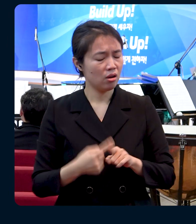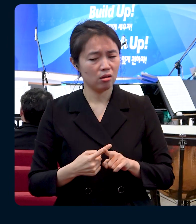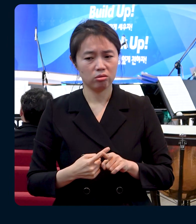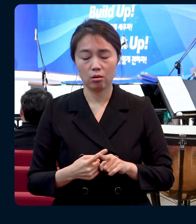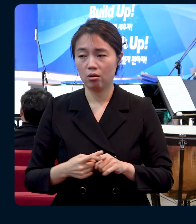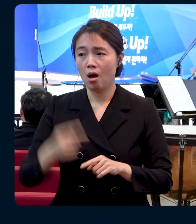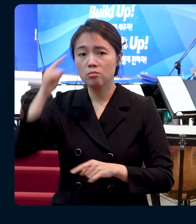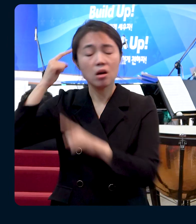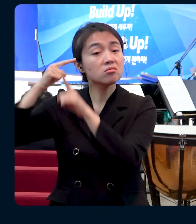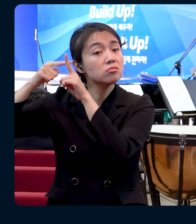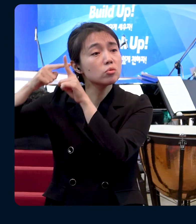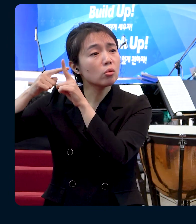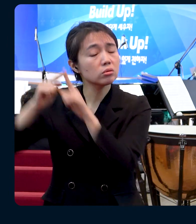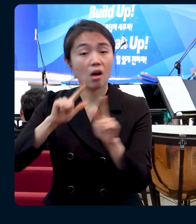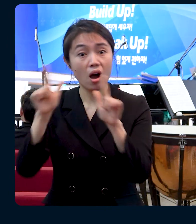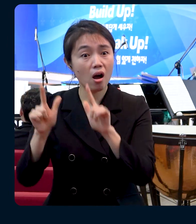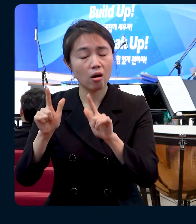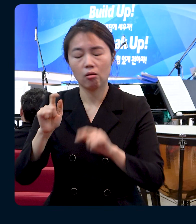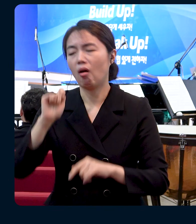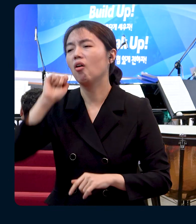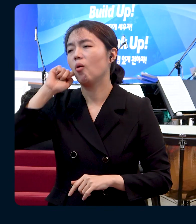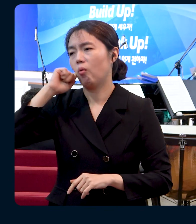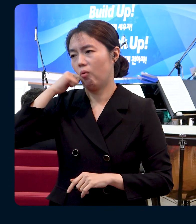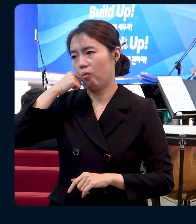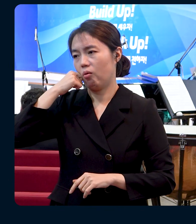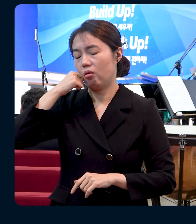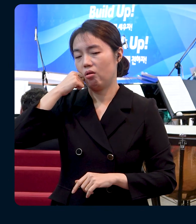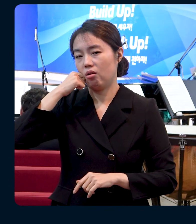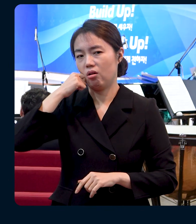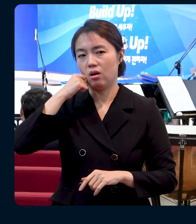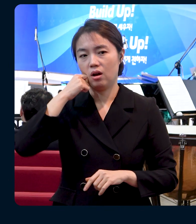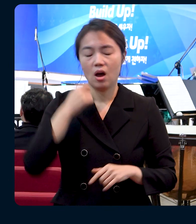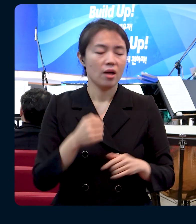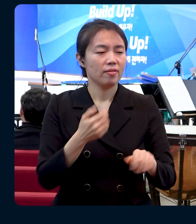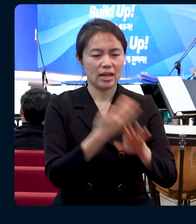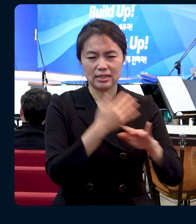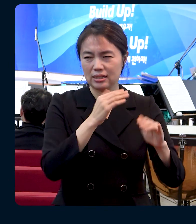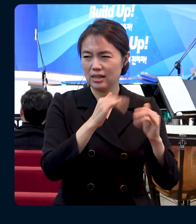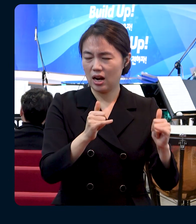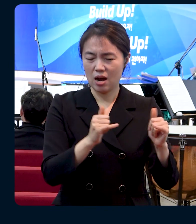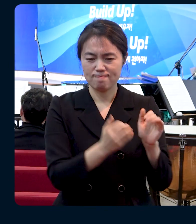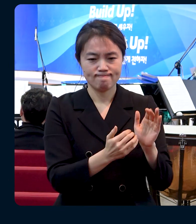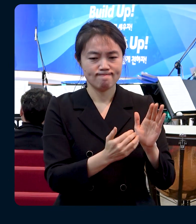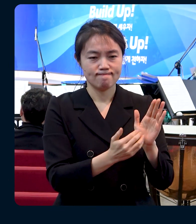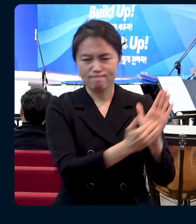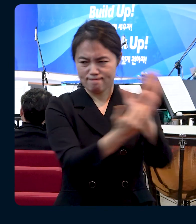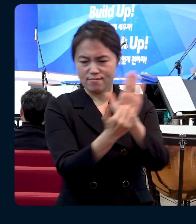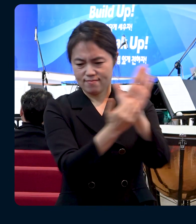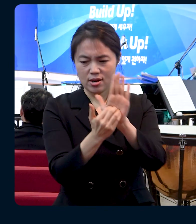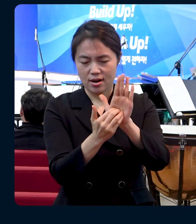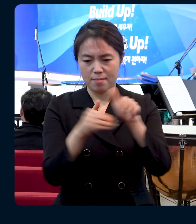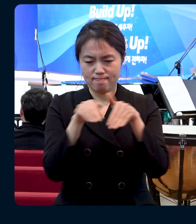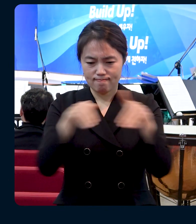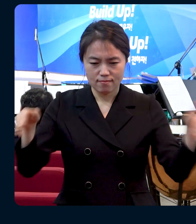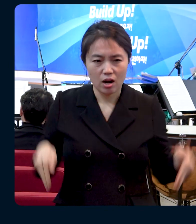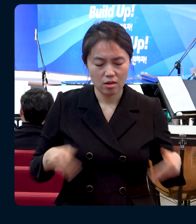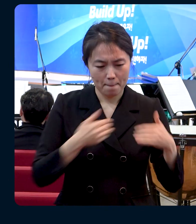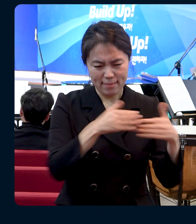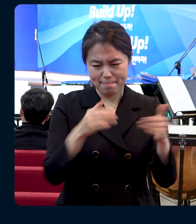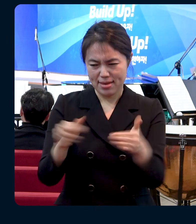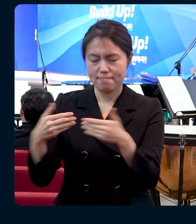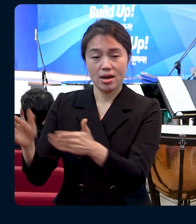되겠습니까? 부정적이 되죠. 배타적이 되죠. 파괴적이 될 수밖에 없다, 그 말입니다. 더군다나 노예